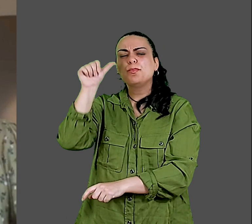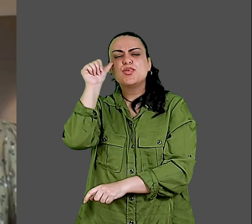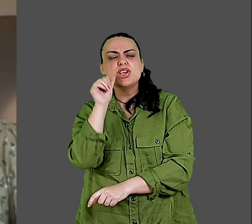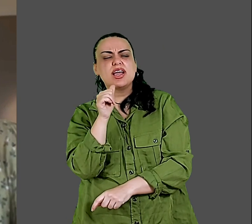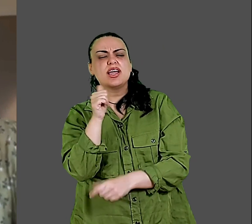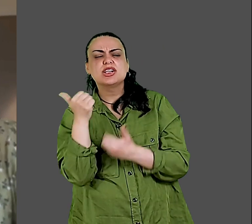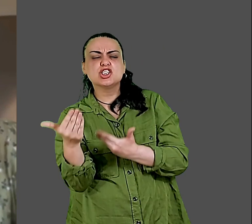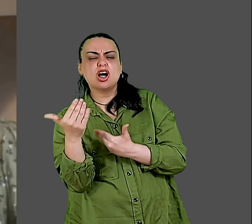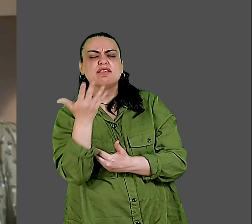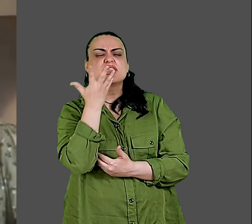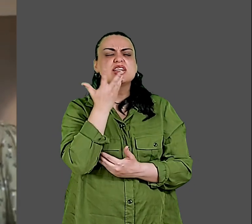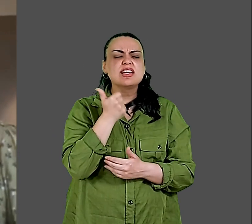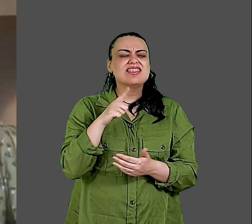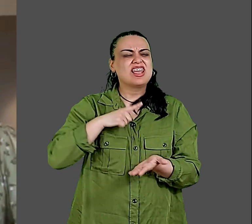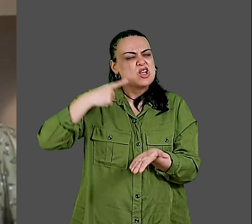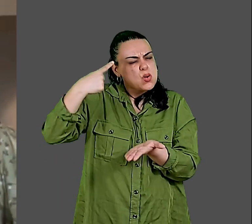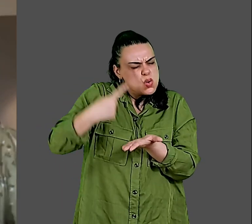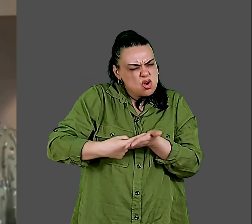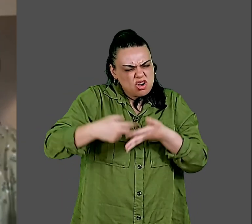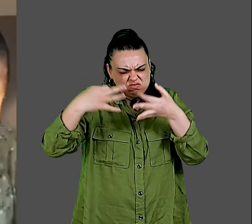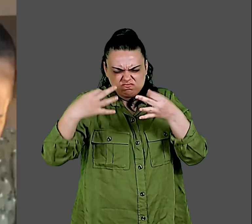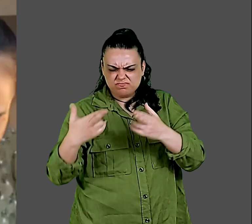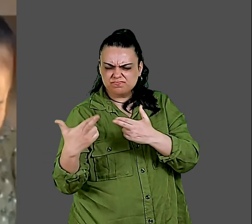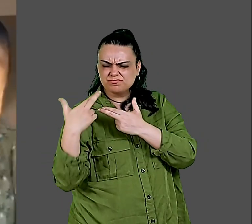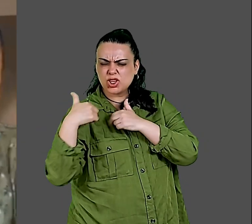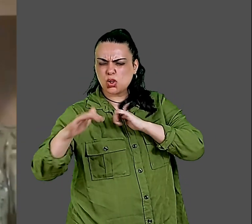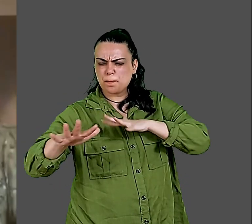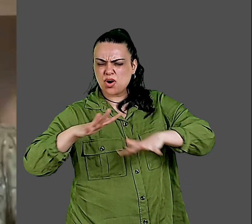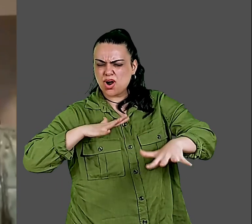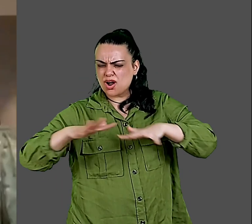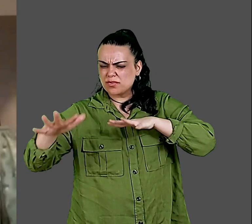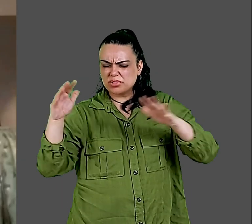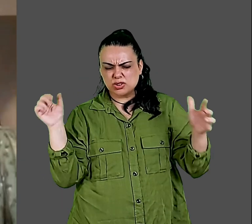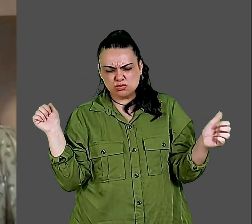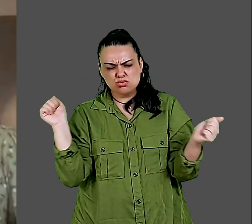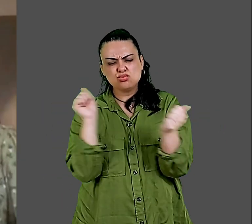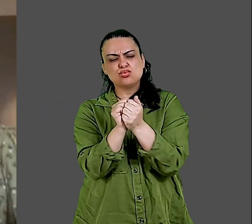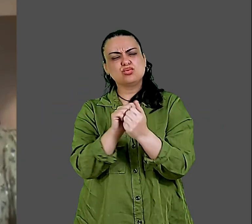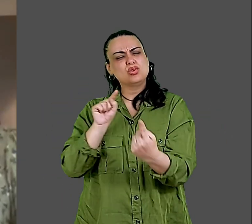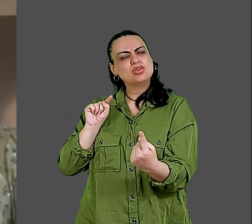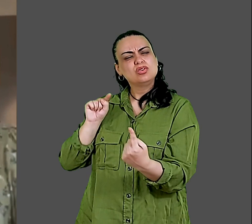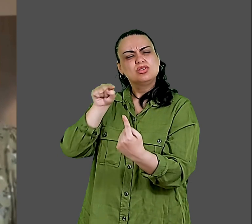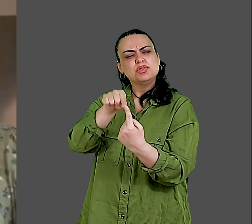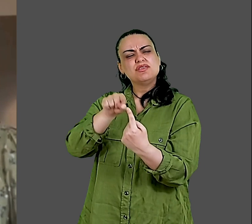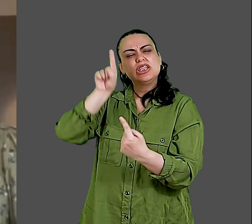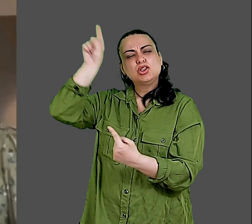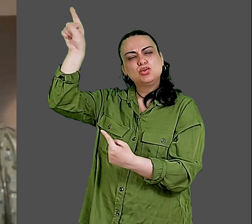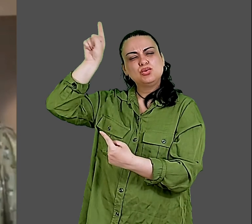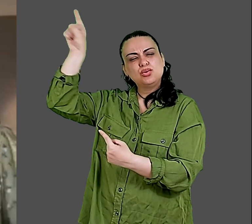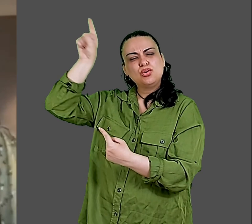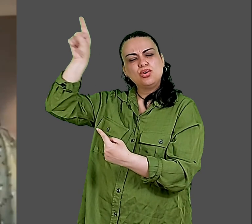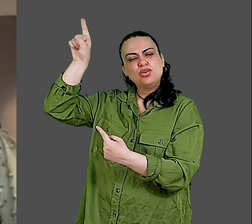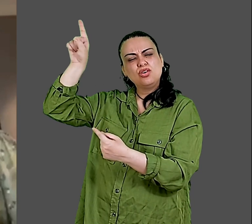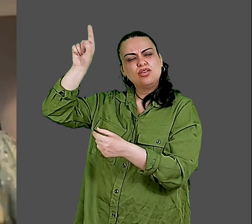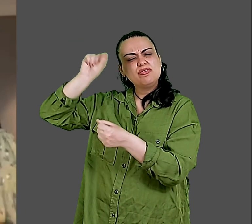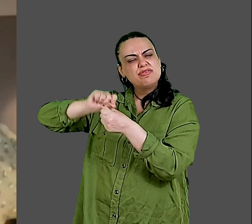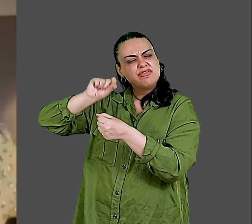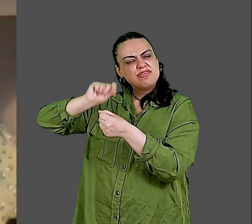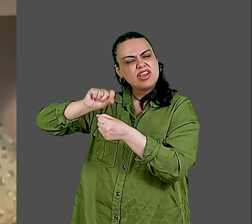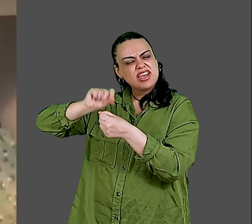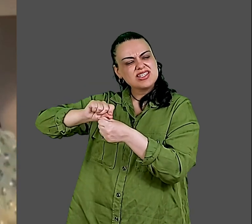alguém comprometido conosco no movimento, no propósito que o Senhor tem determinado para nós neste